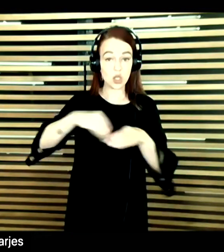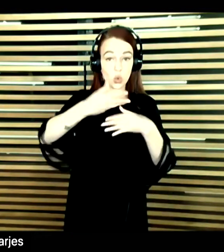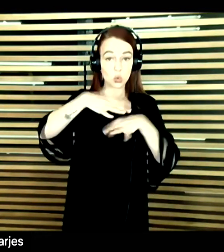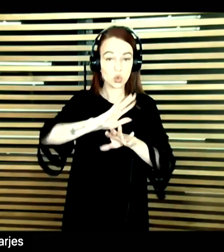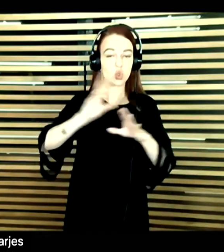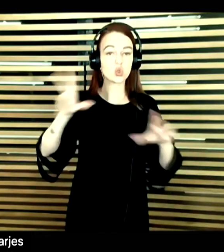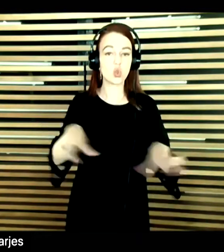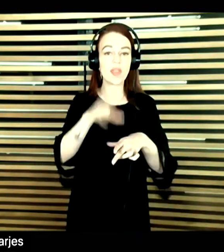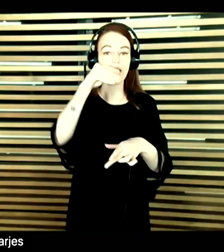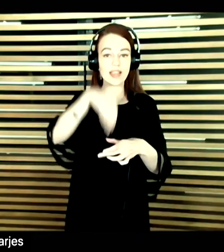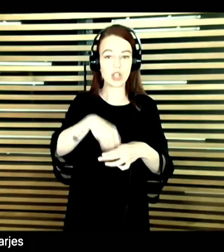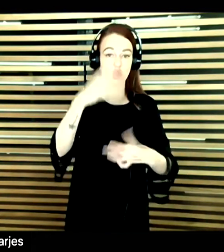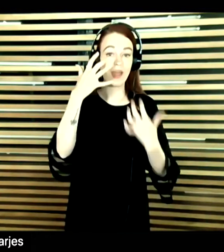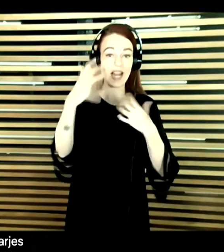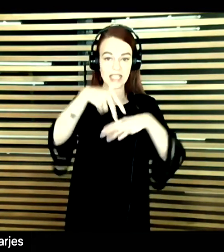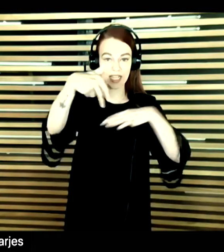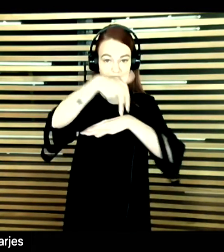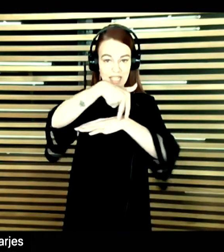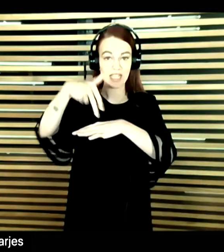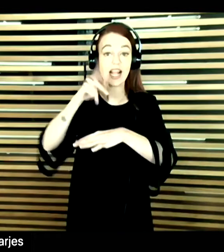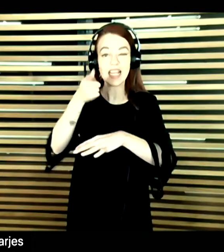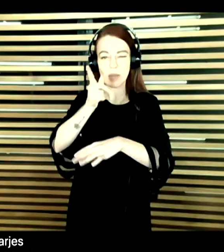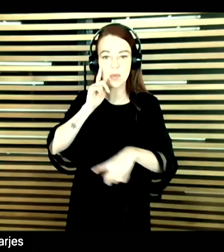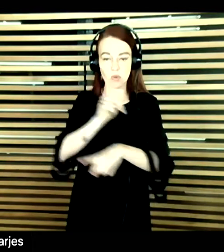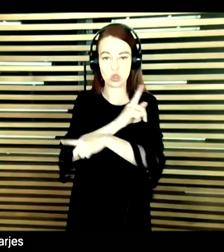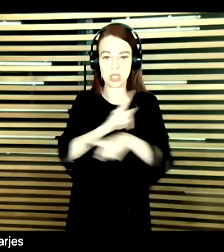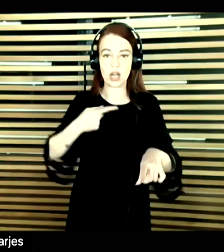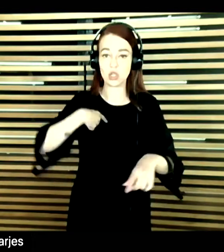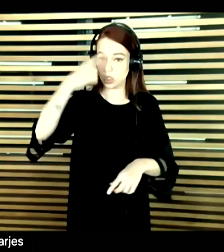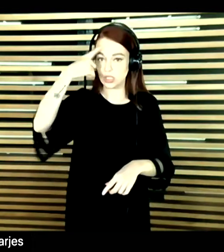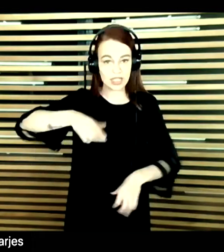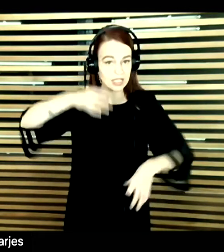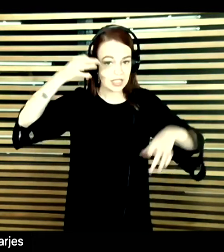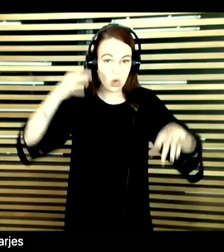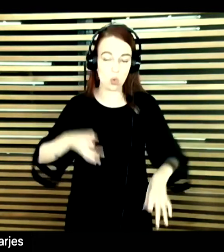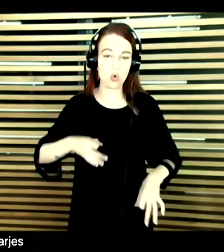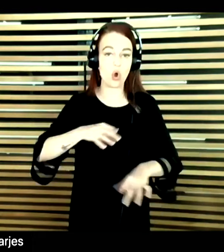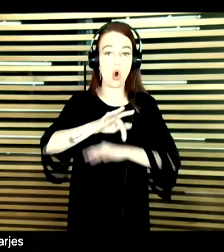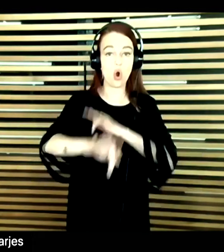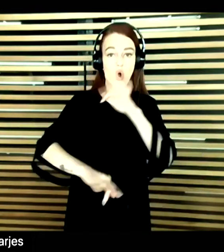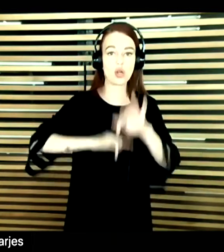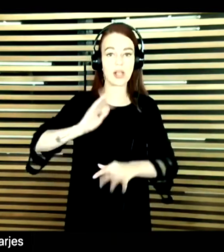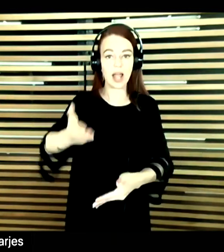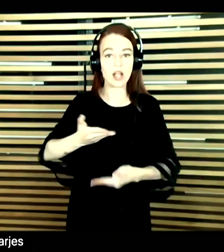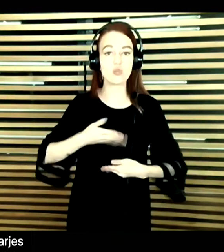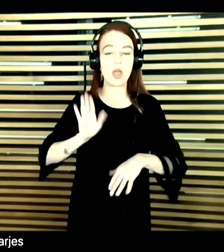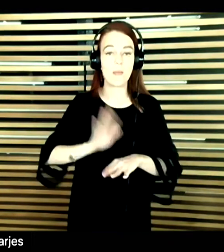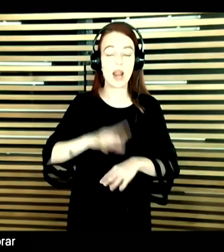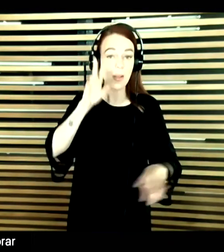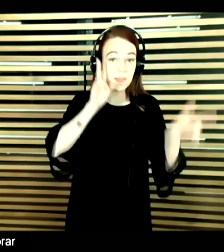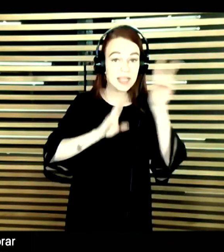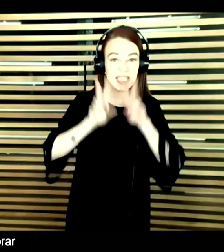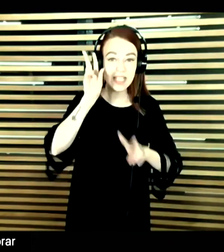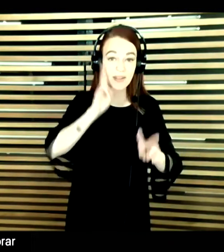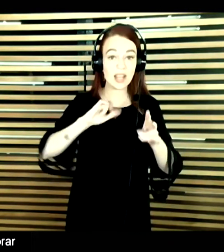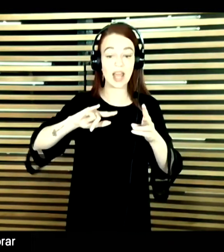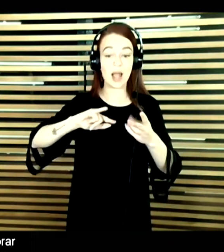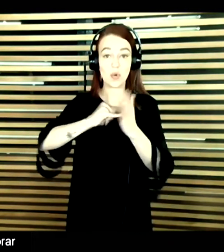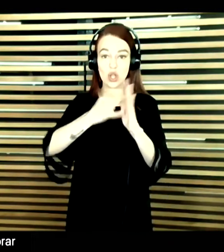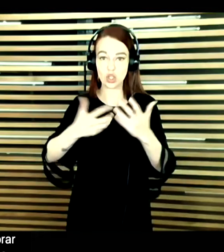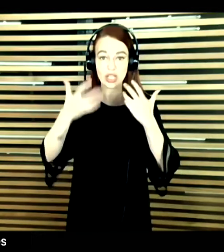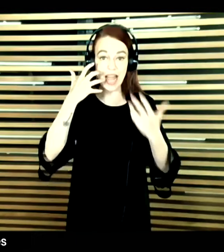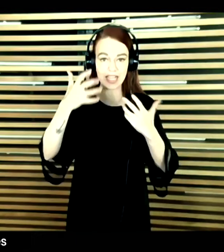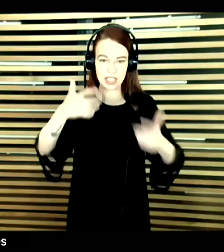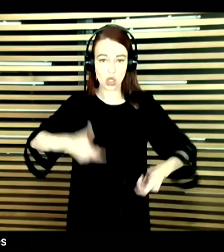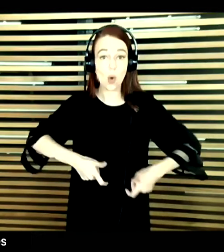musicales. Estamos convencidos de que las jornadas han contribuido a dar esa mayor visibilidad a los proyectos artísticos